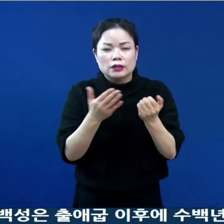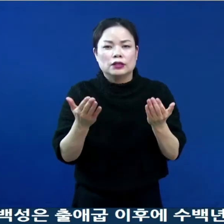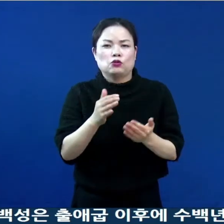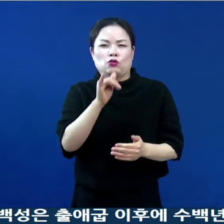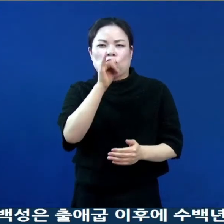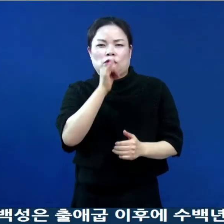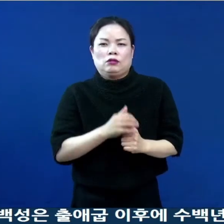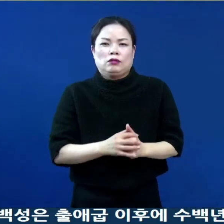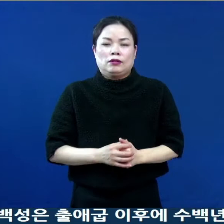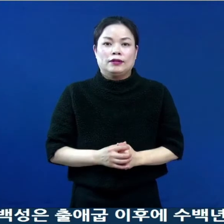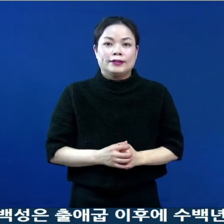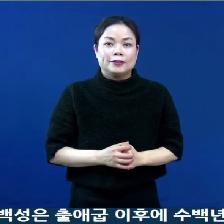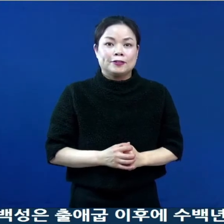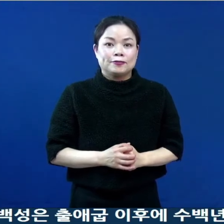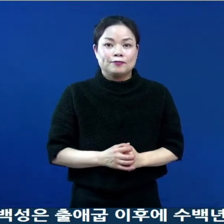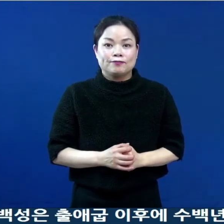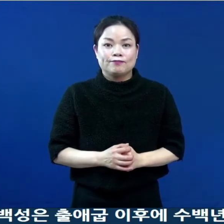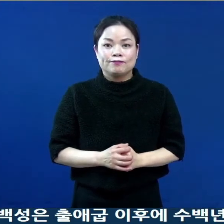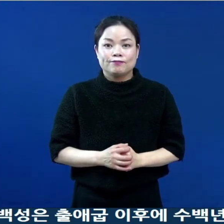했다는 것이죠.